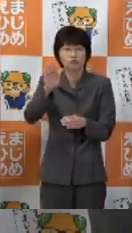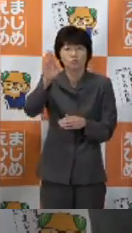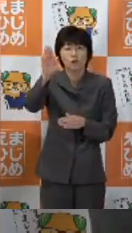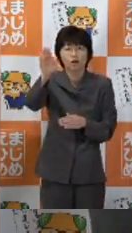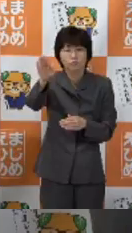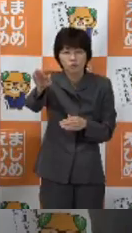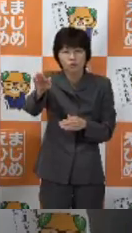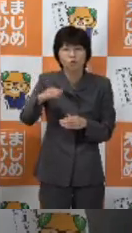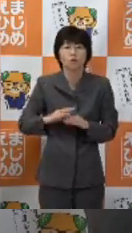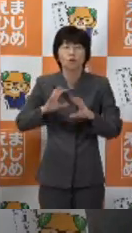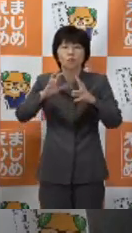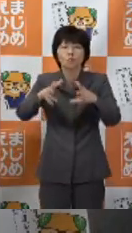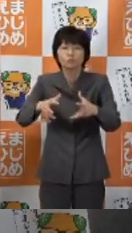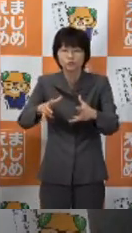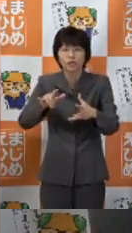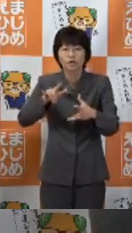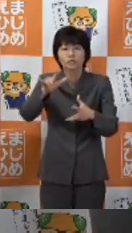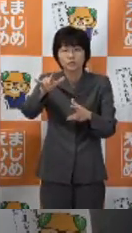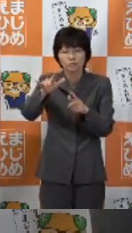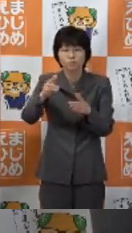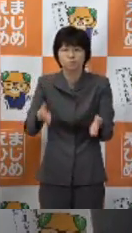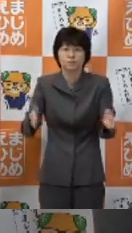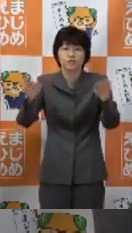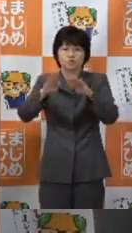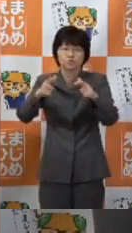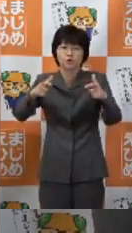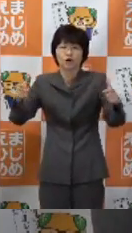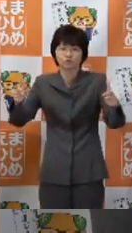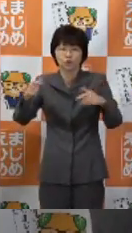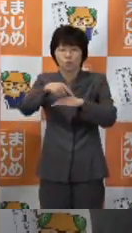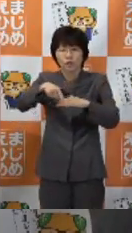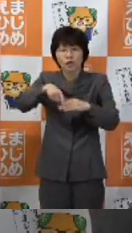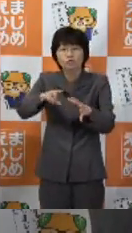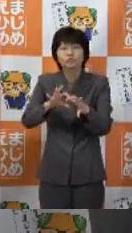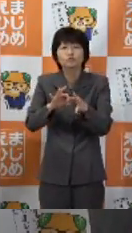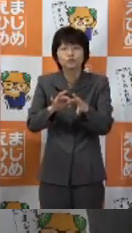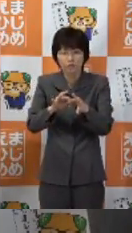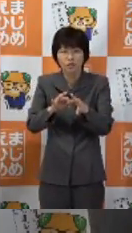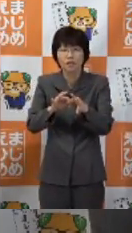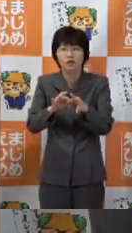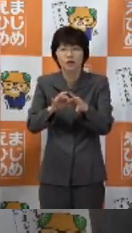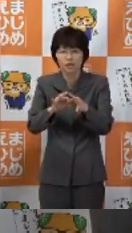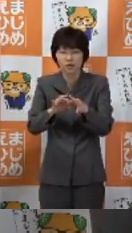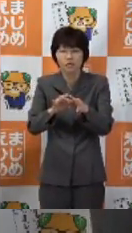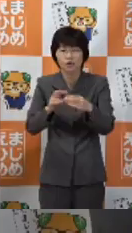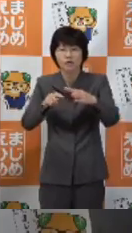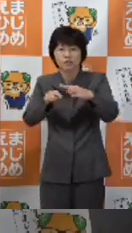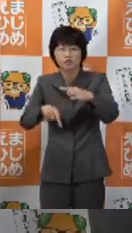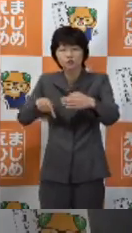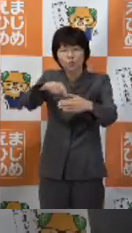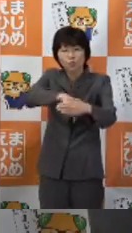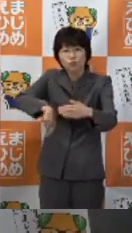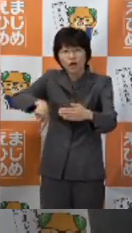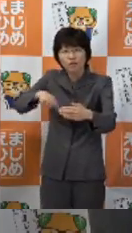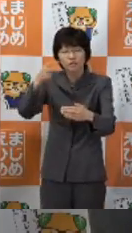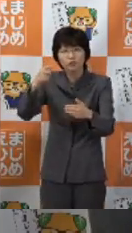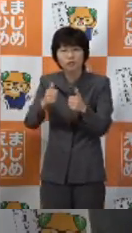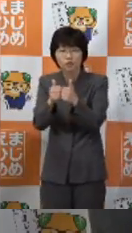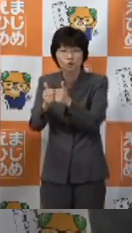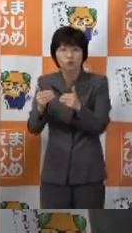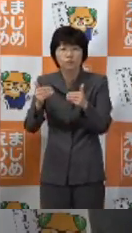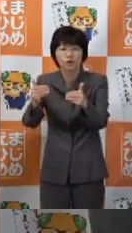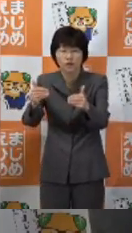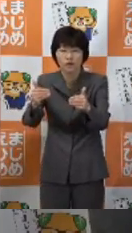働きかけと並行して昨年度から将来の風車姻族線旅客ビル拡張計画につい